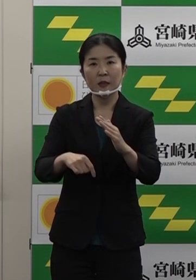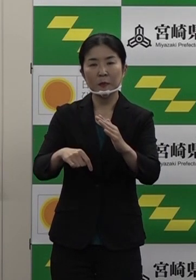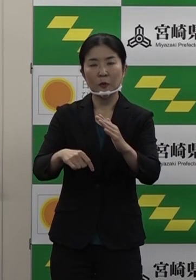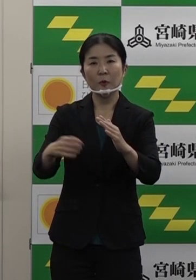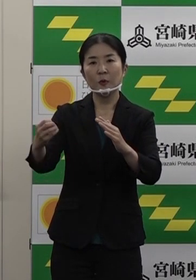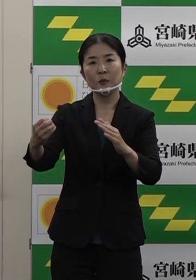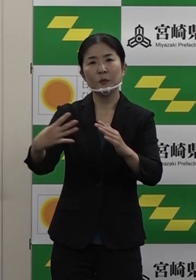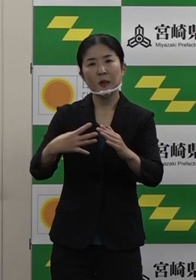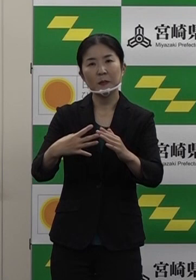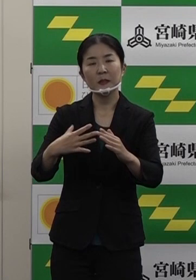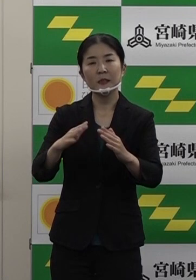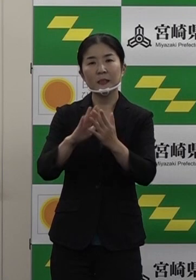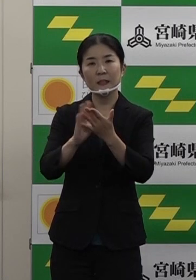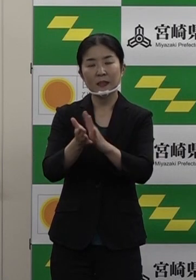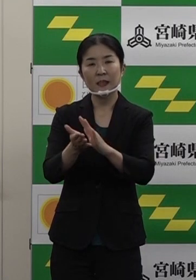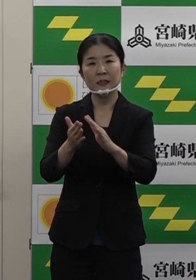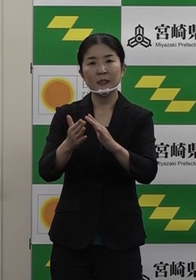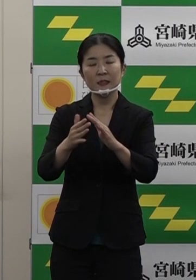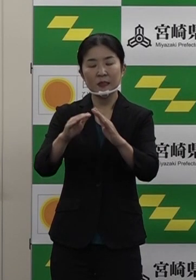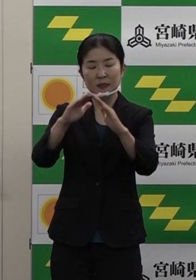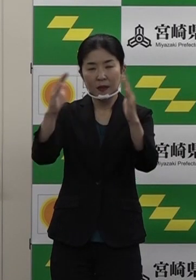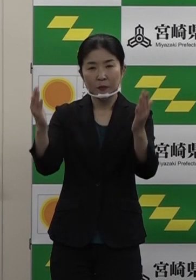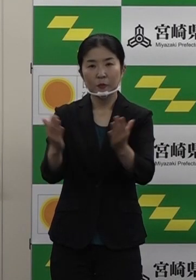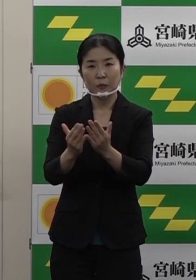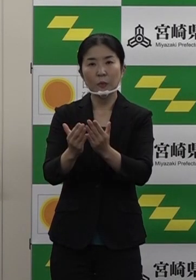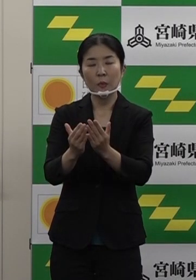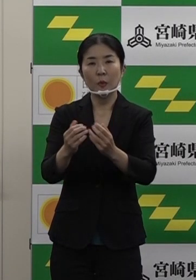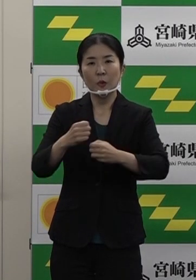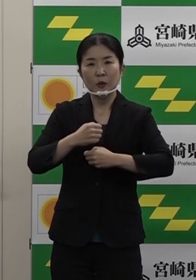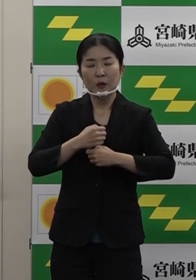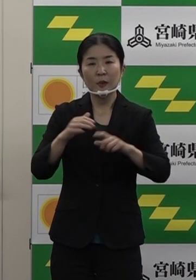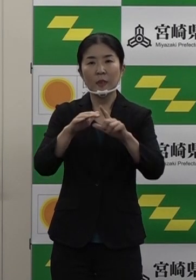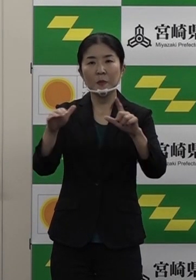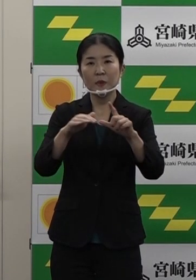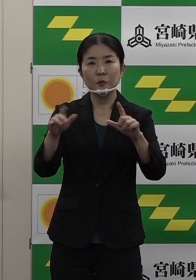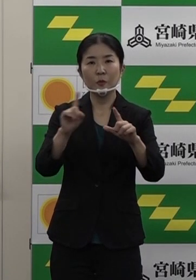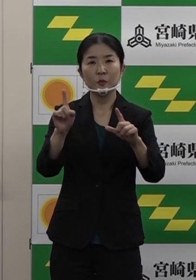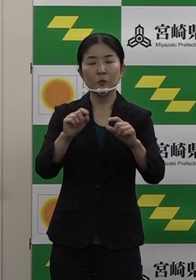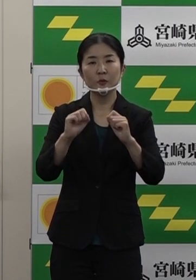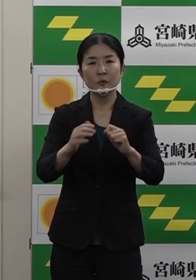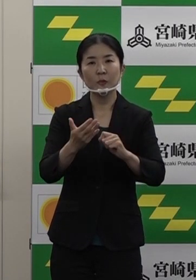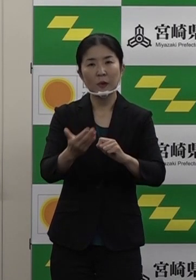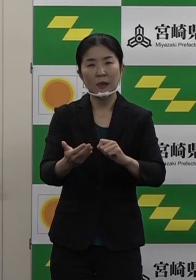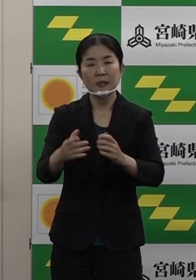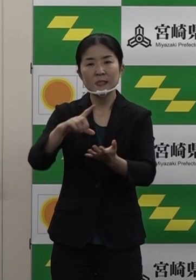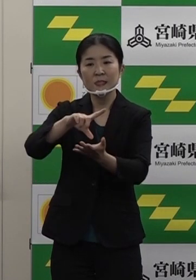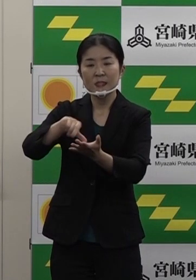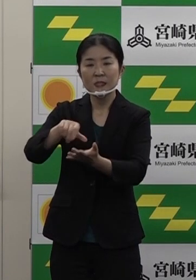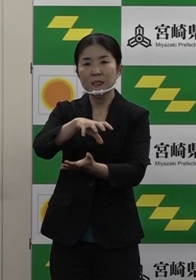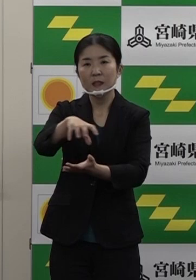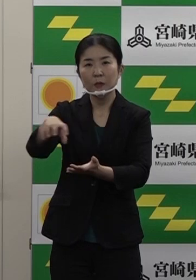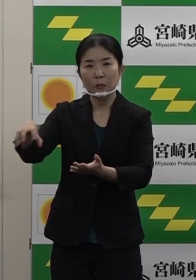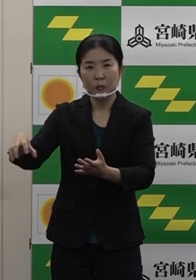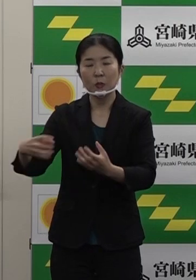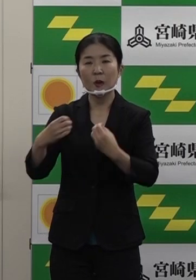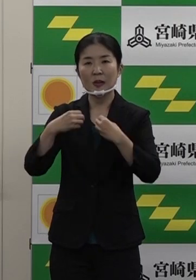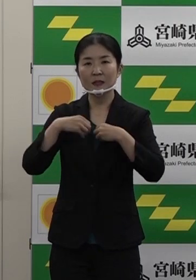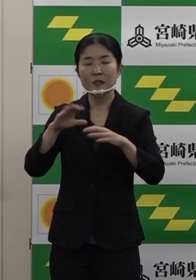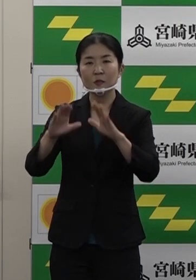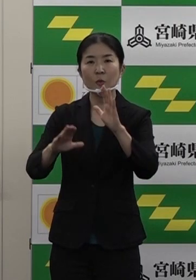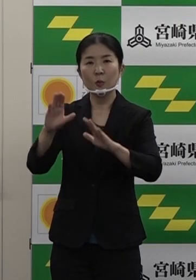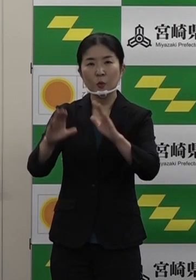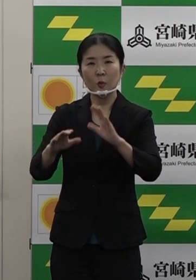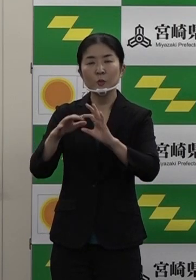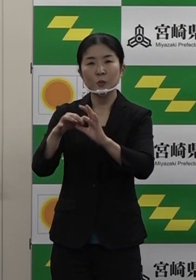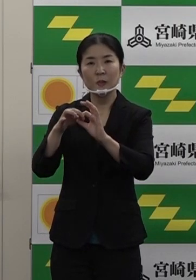。県全体の警報レベルをどういうふうにしていくのかということと、県内の県域ごとの感染状況についての